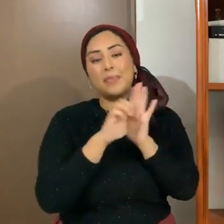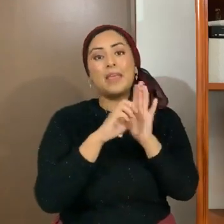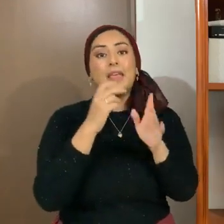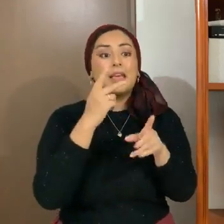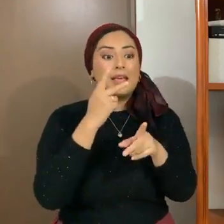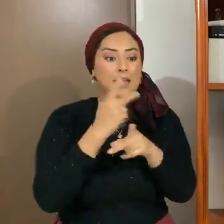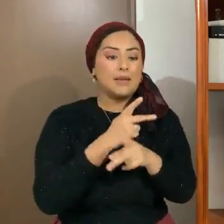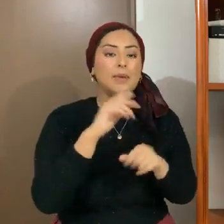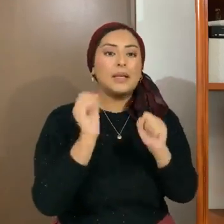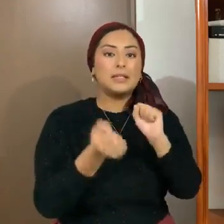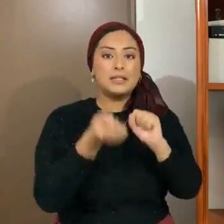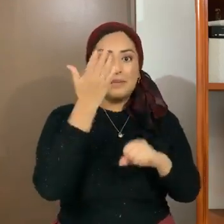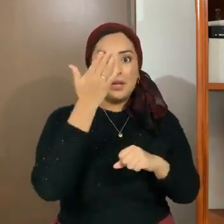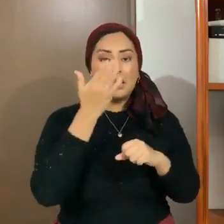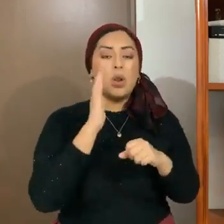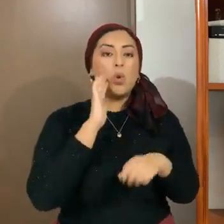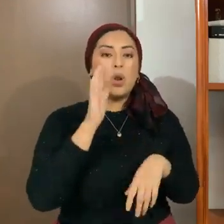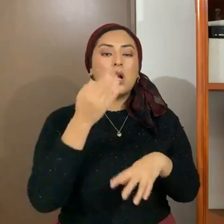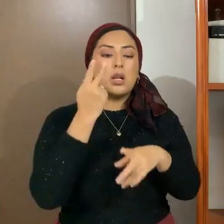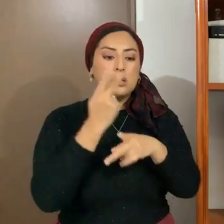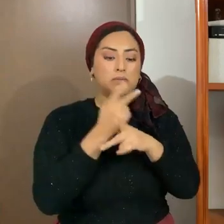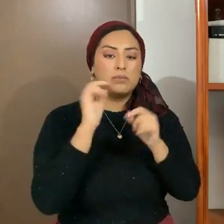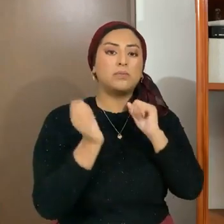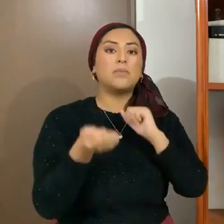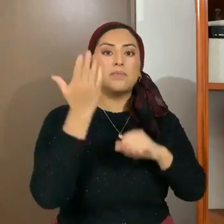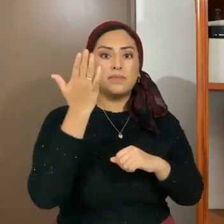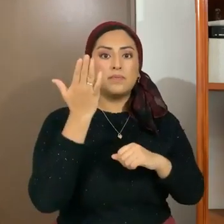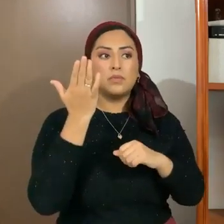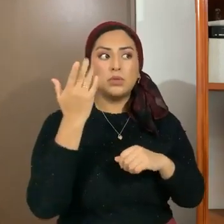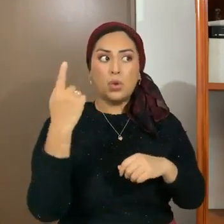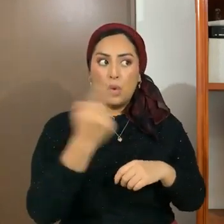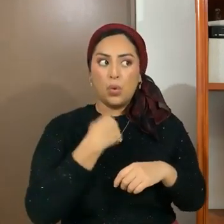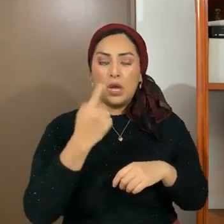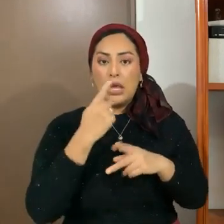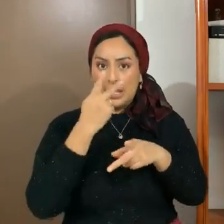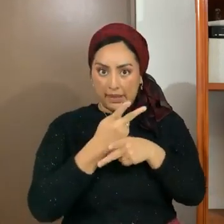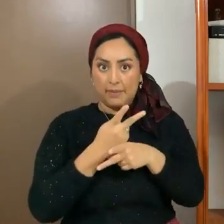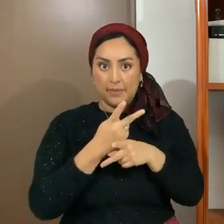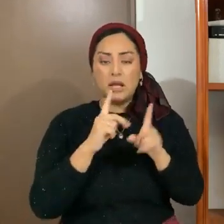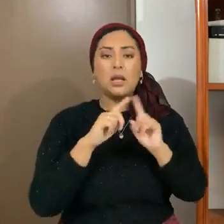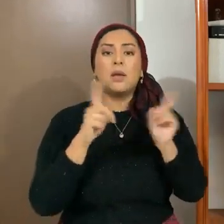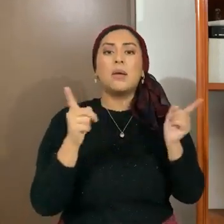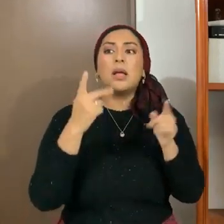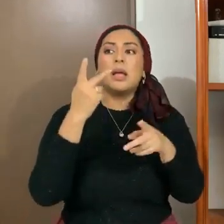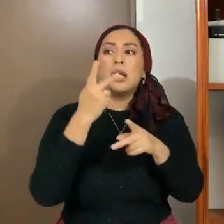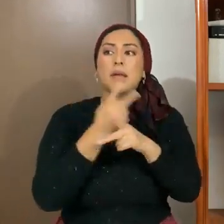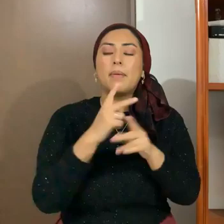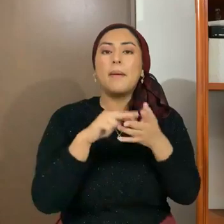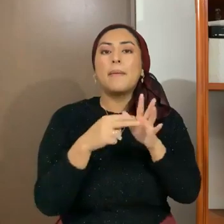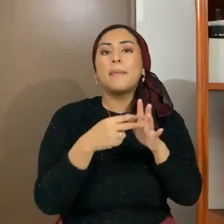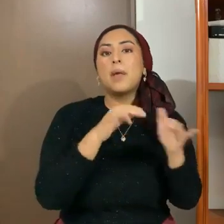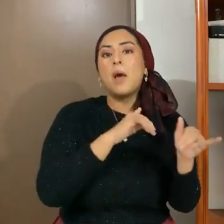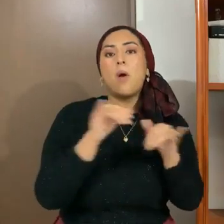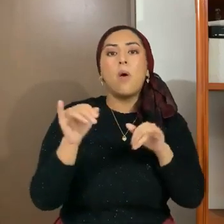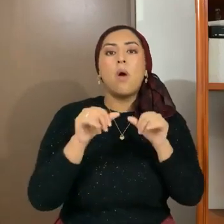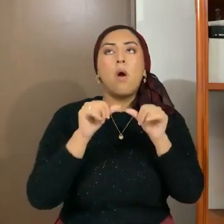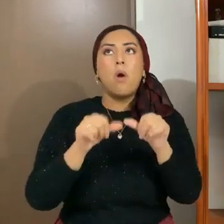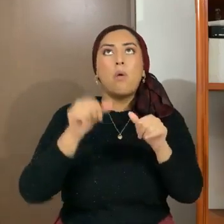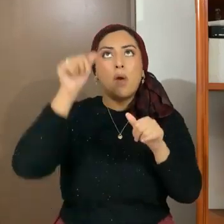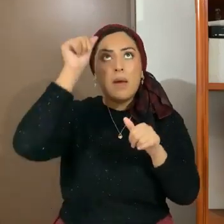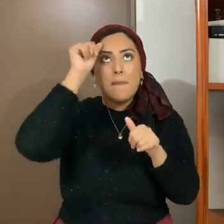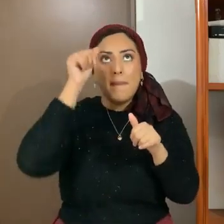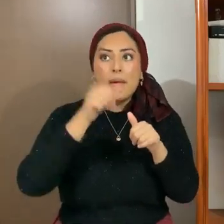guardar el Shabbat. Vamos a guardar el Shabbat. Bueno, lo estamos cumpliendo, pero guardarlo significa también